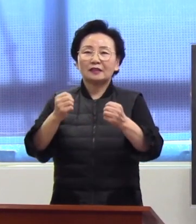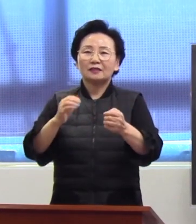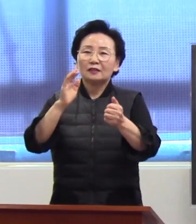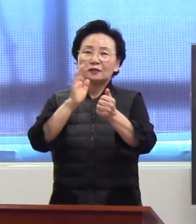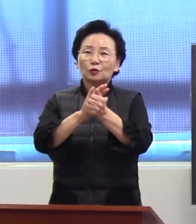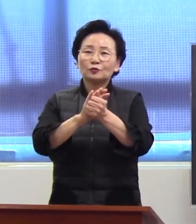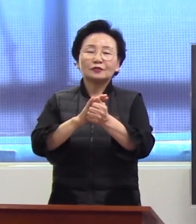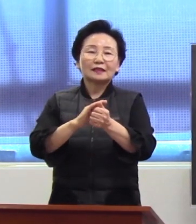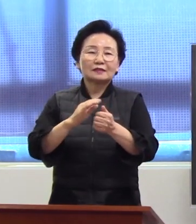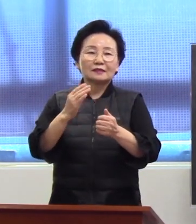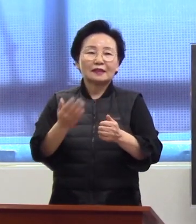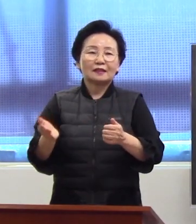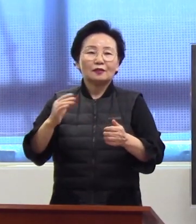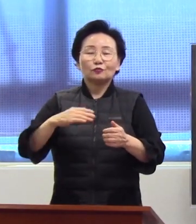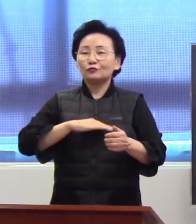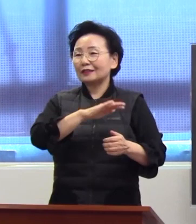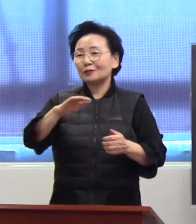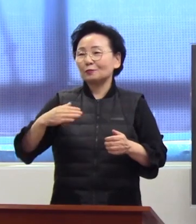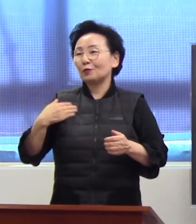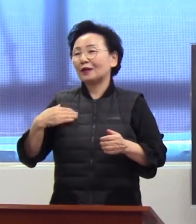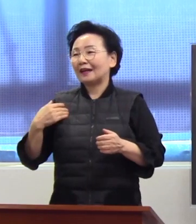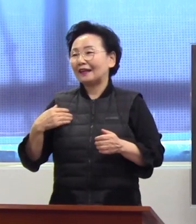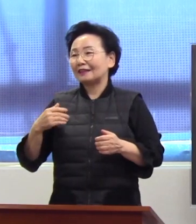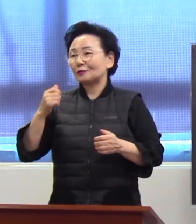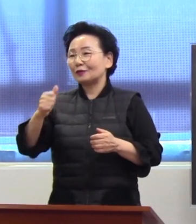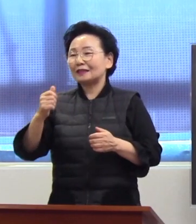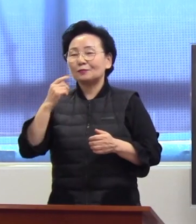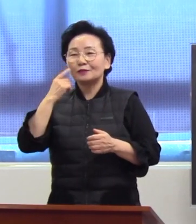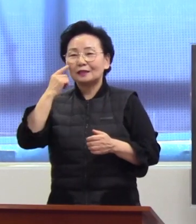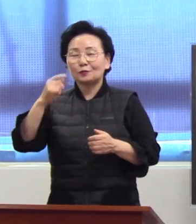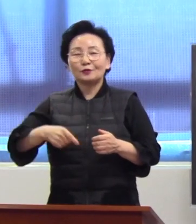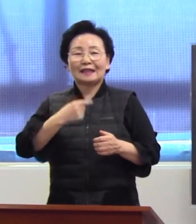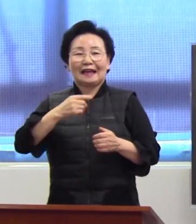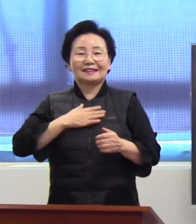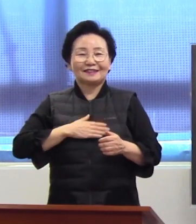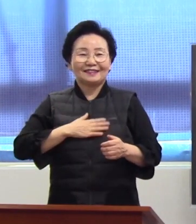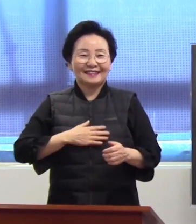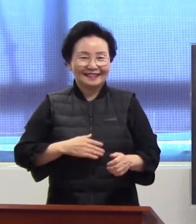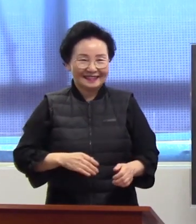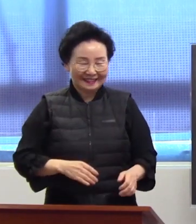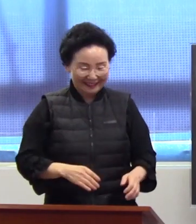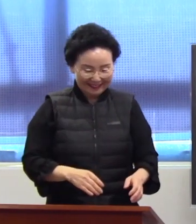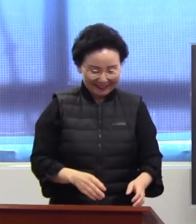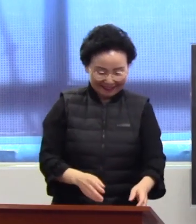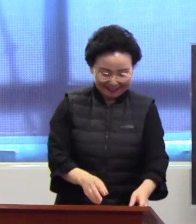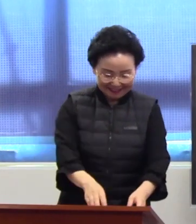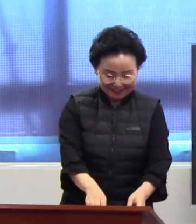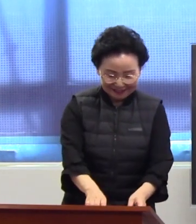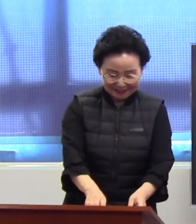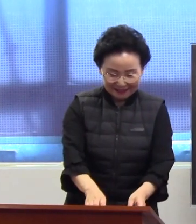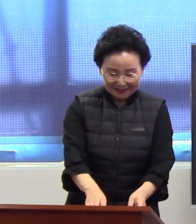많이 돕는 것 같은데 우리는 몰라. 총회장 목사님 혼자 아셔. 그게요.